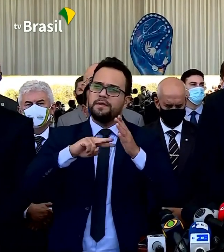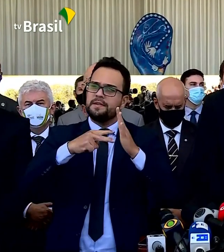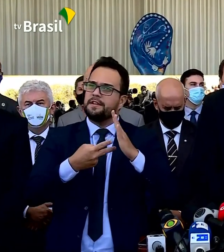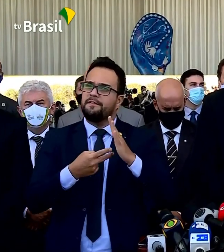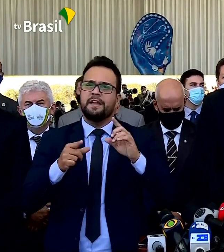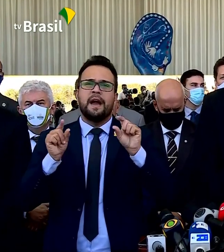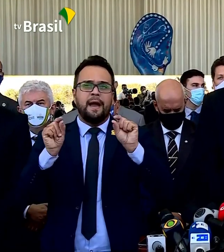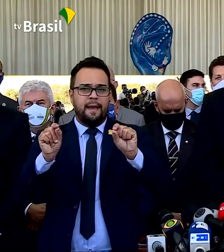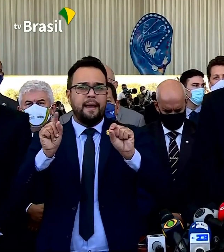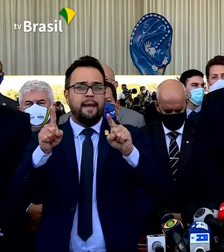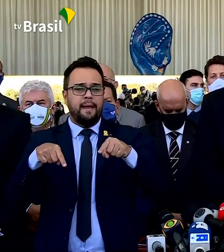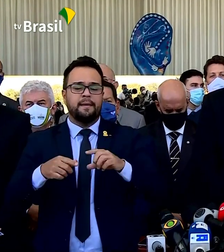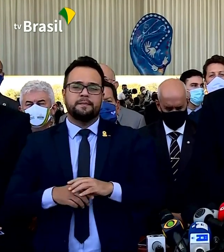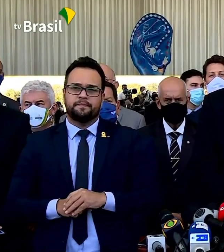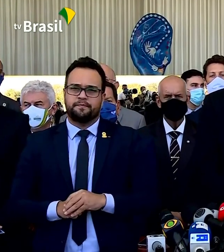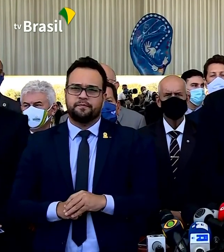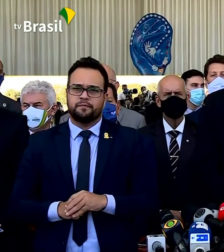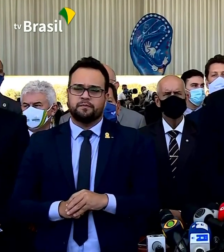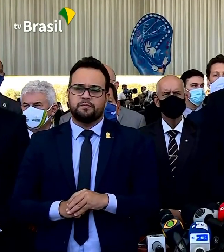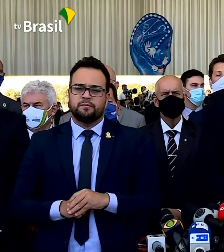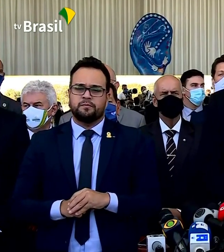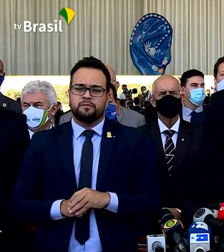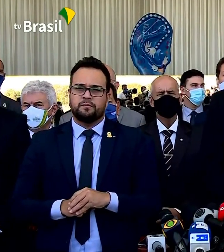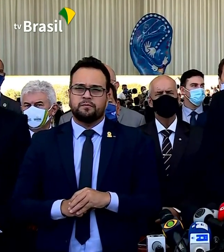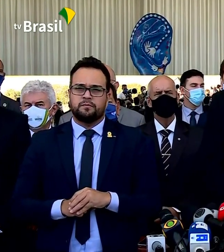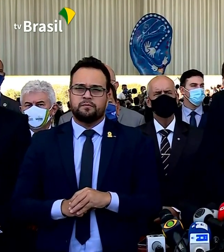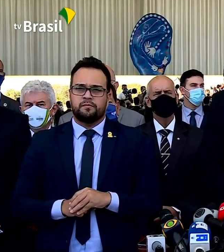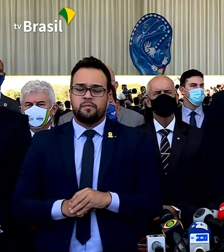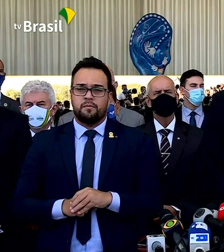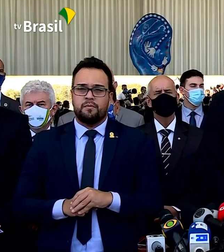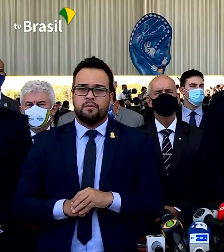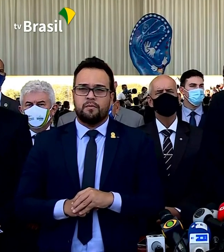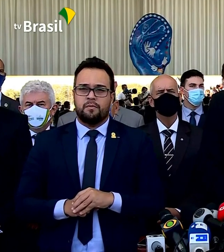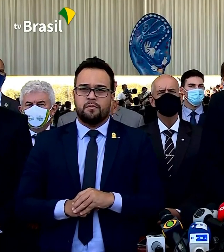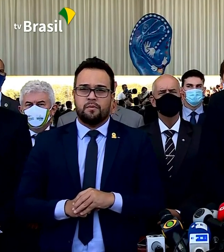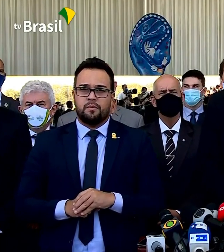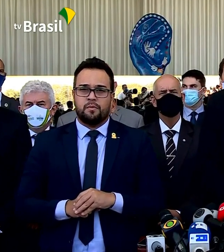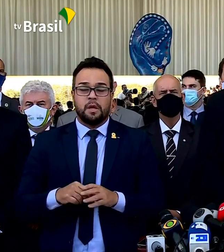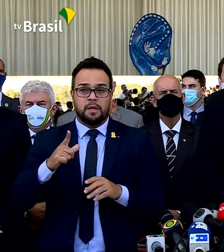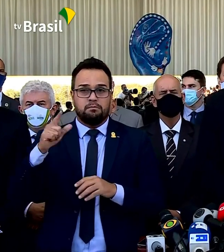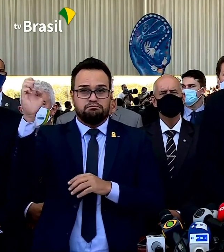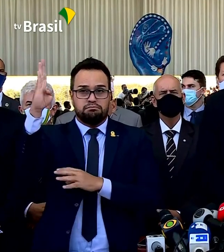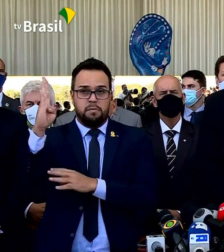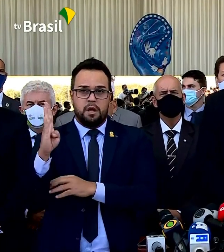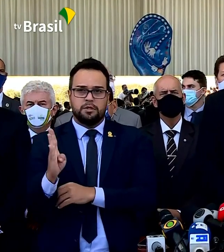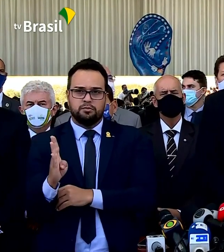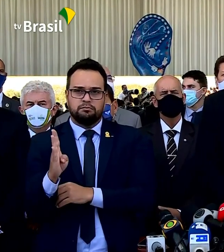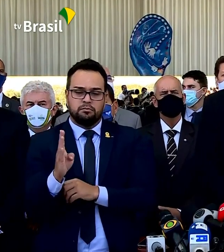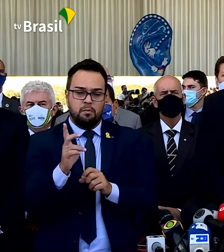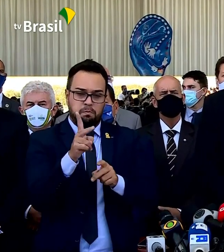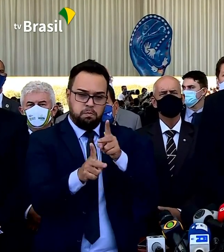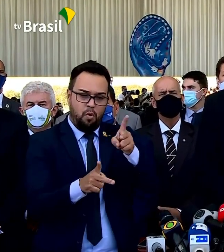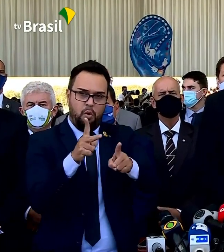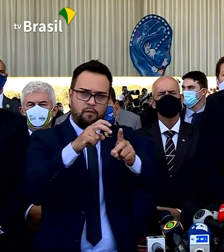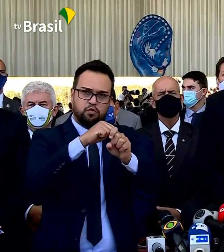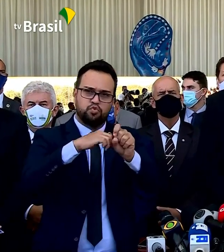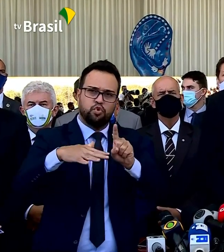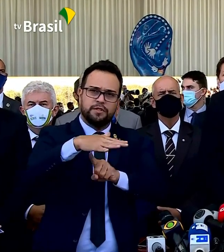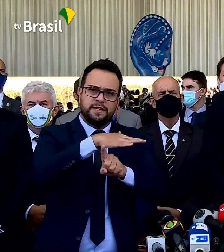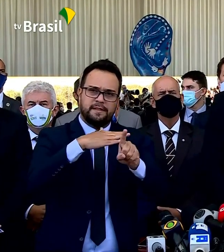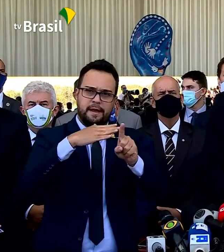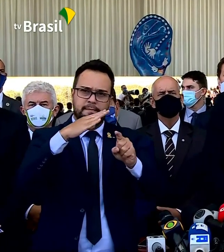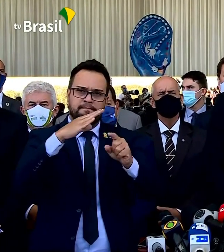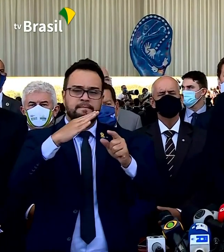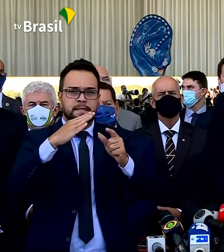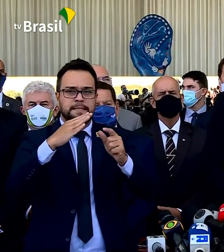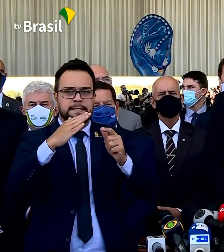nacional liderado por quem a sociedade espera que lidere, que é o senhor presidente